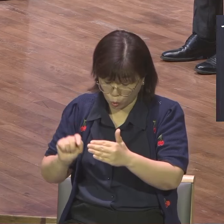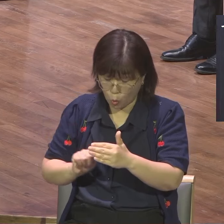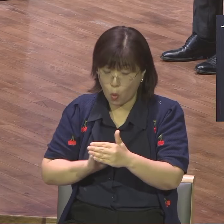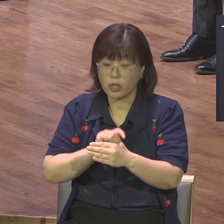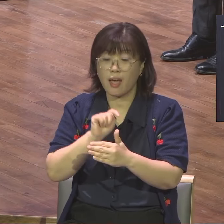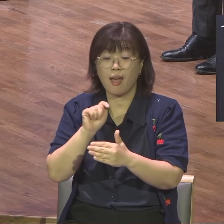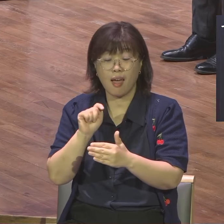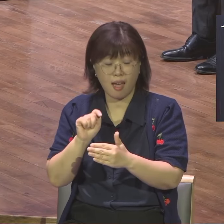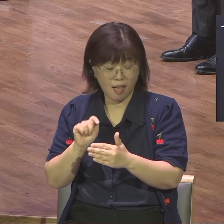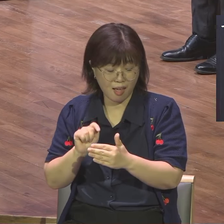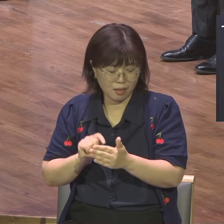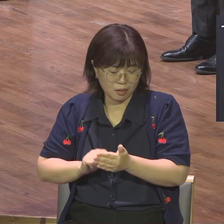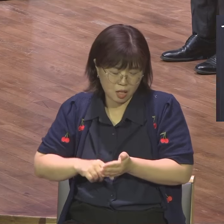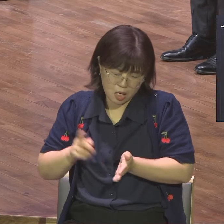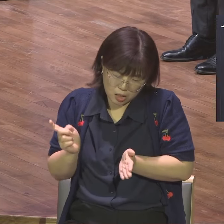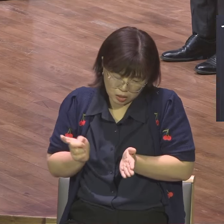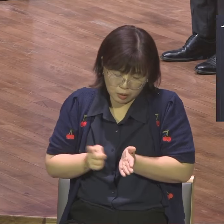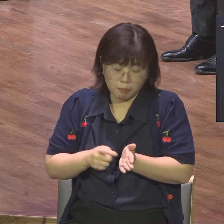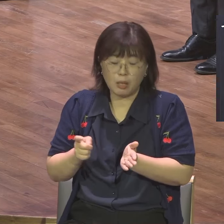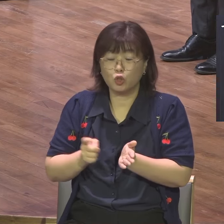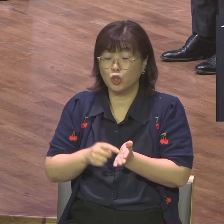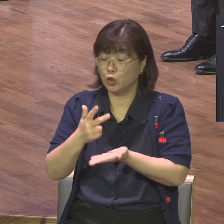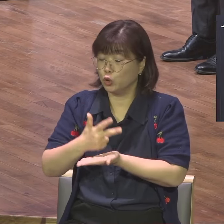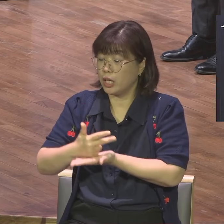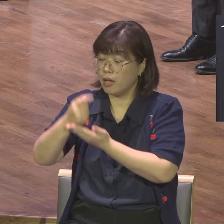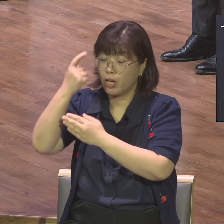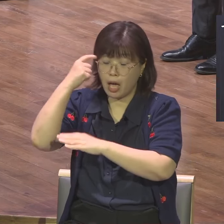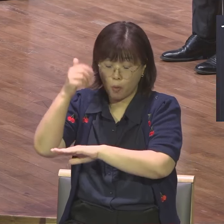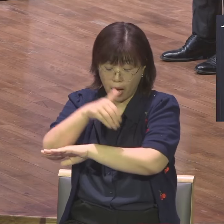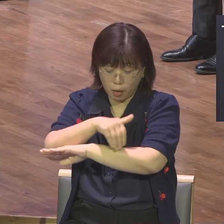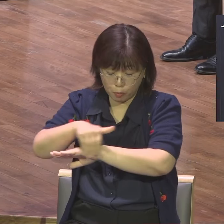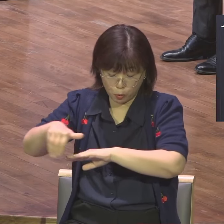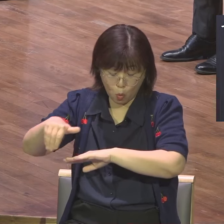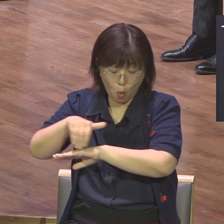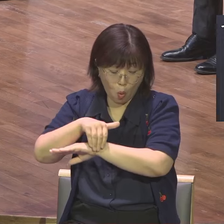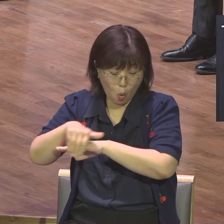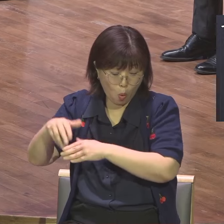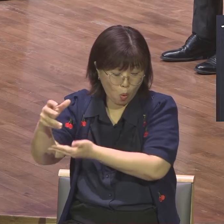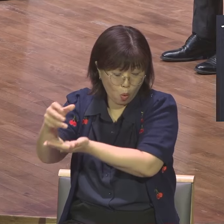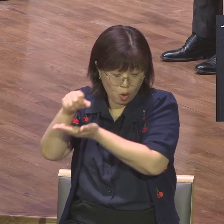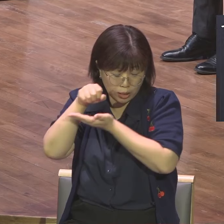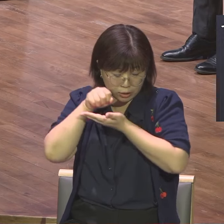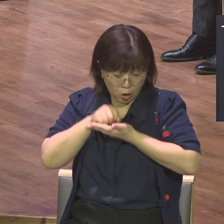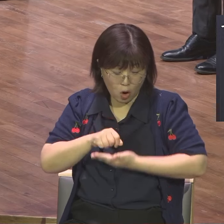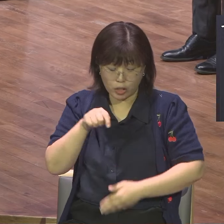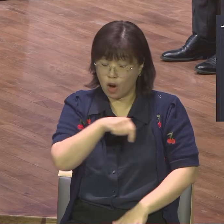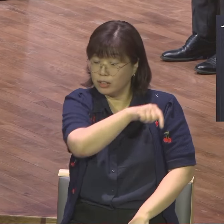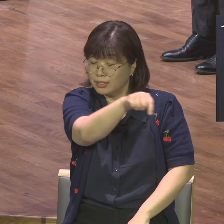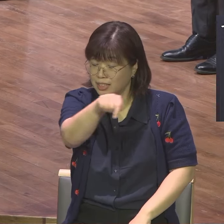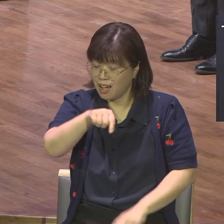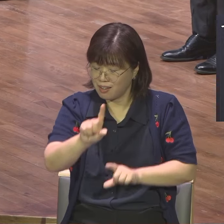마음 속에 시급한 주의 계획 품고